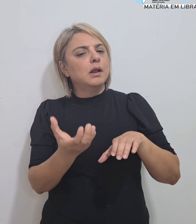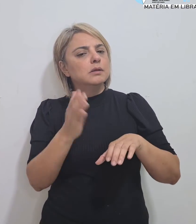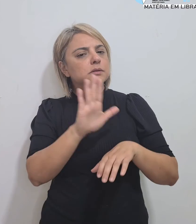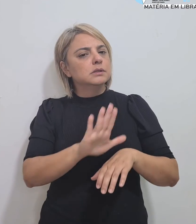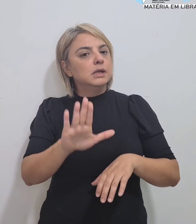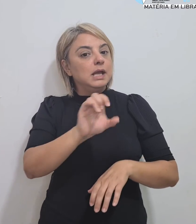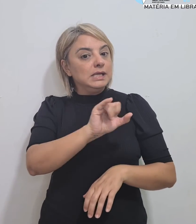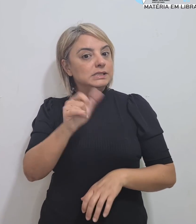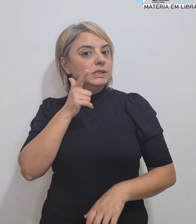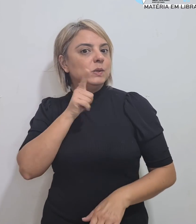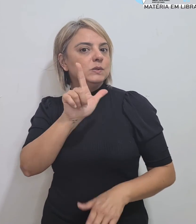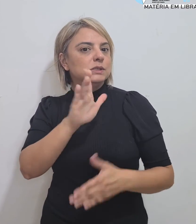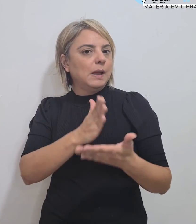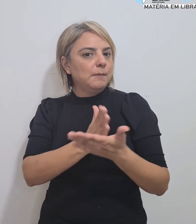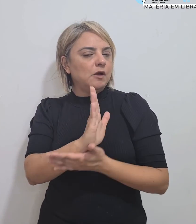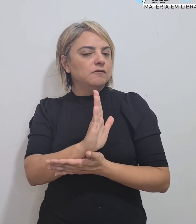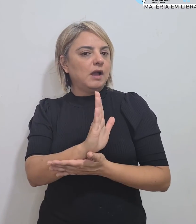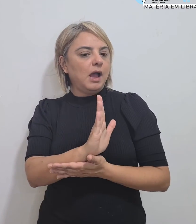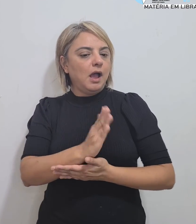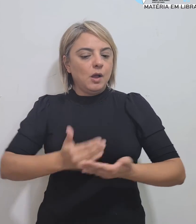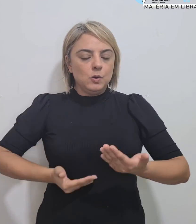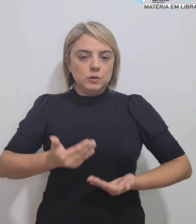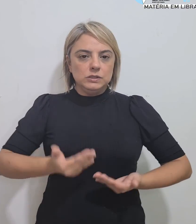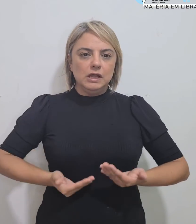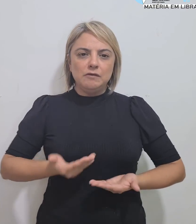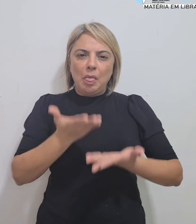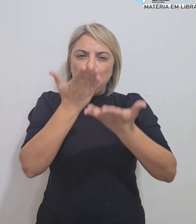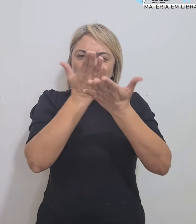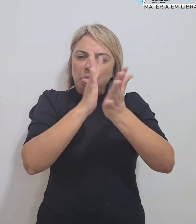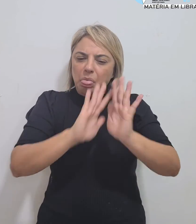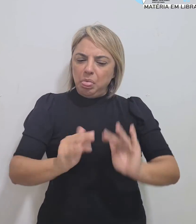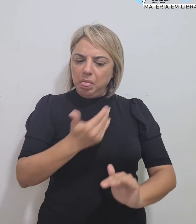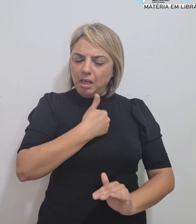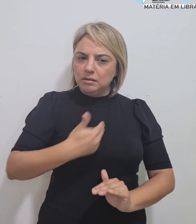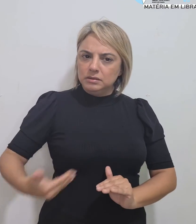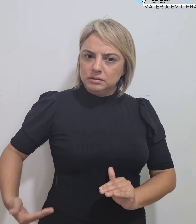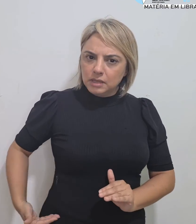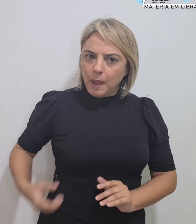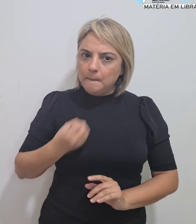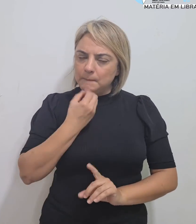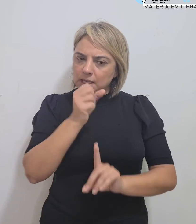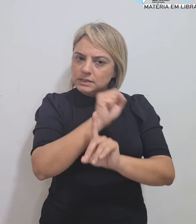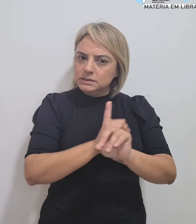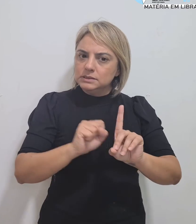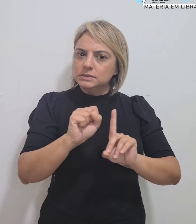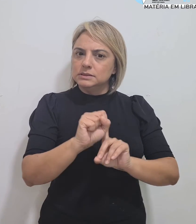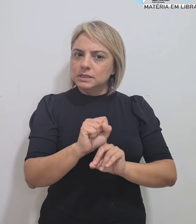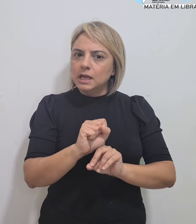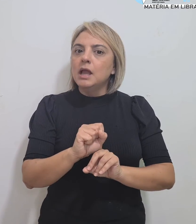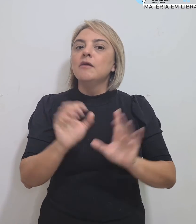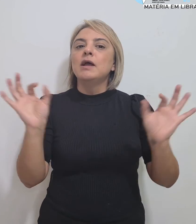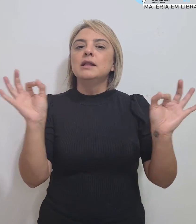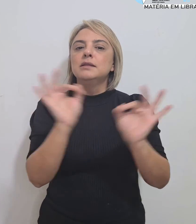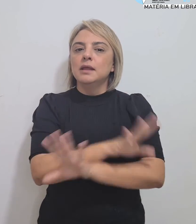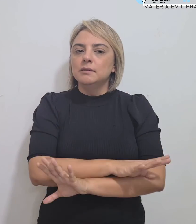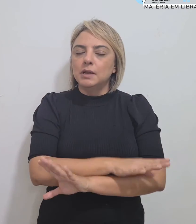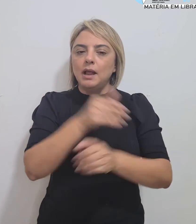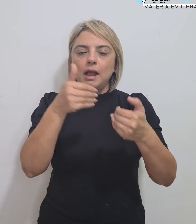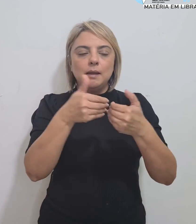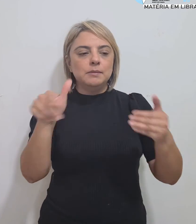Nacional. Se conseguir aprovar, o serviço de demolição do Estado de Bem-Estar Social estará concluído, abrindo